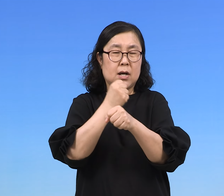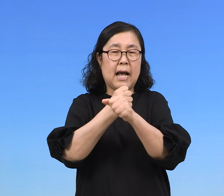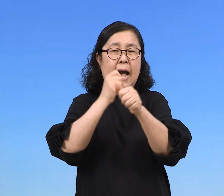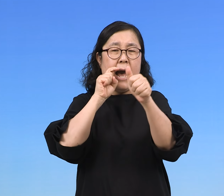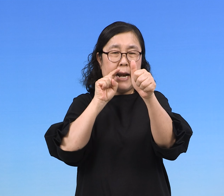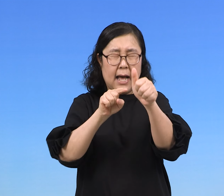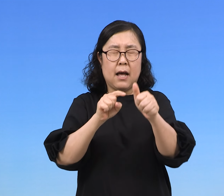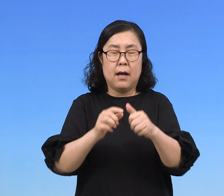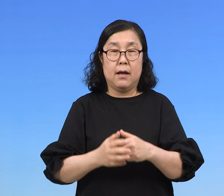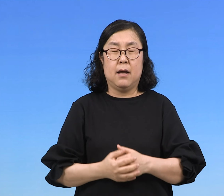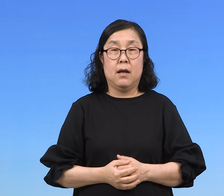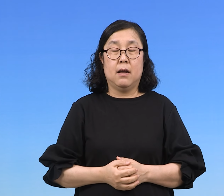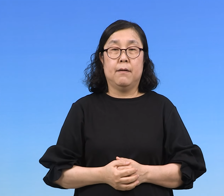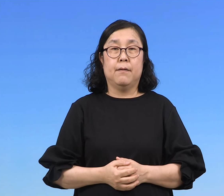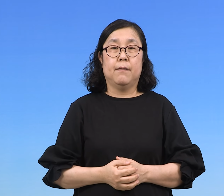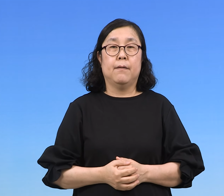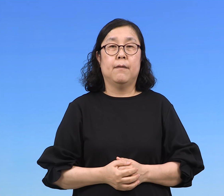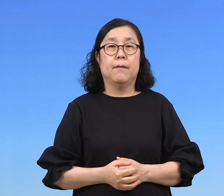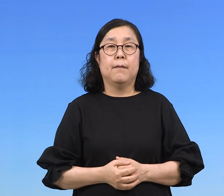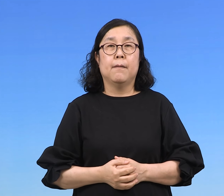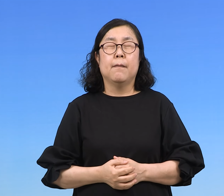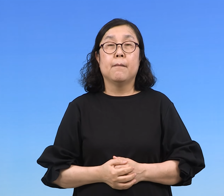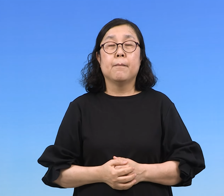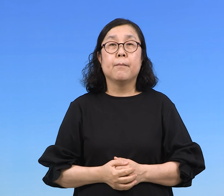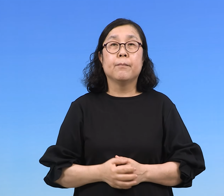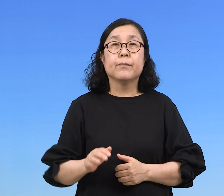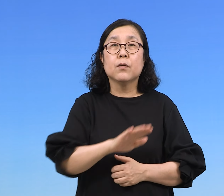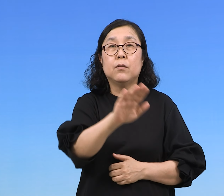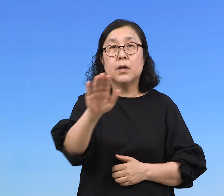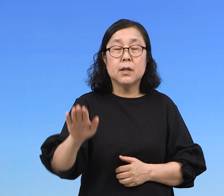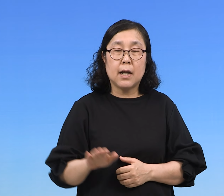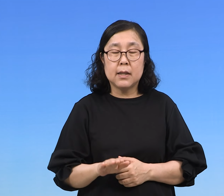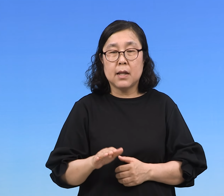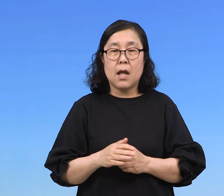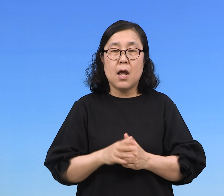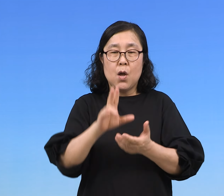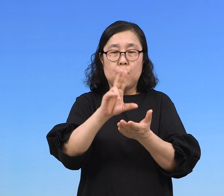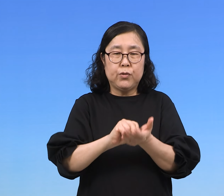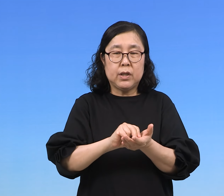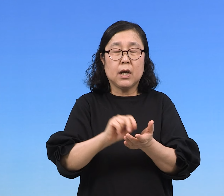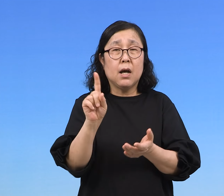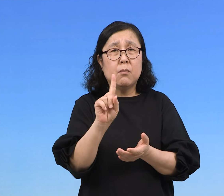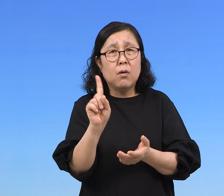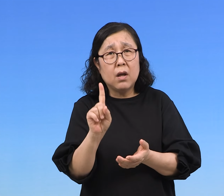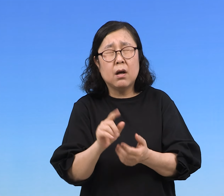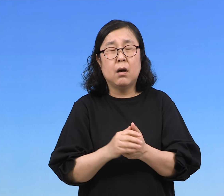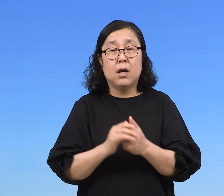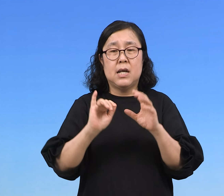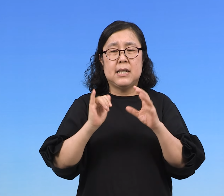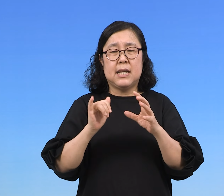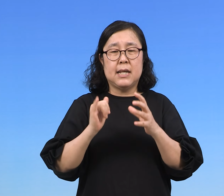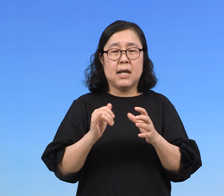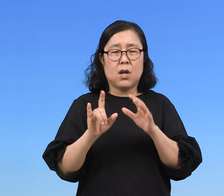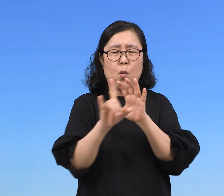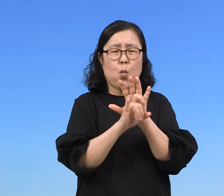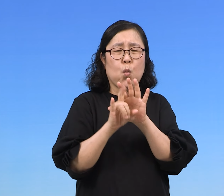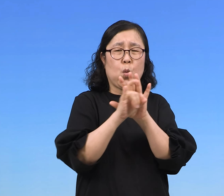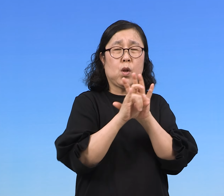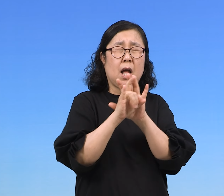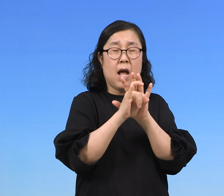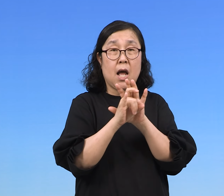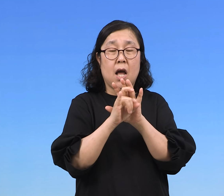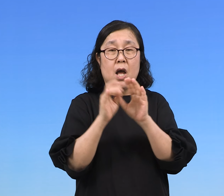하라고요? 기억 좀 하라. 기억 좀. 우리들에게 치명적인 문제가 뭡니까? 세상의 이 코로나